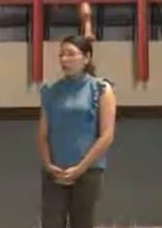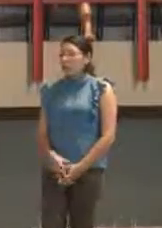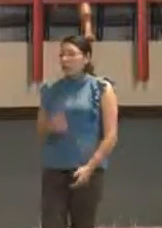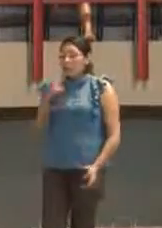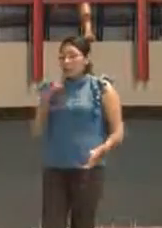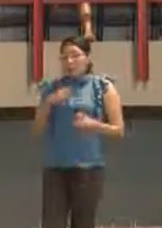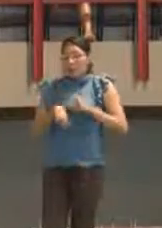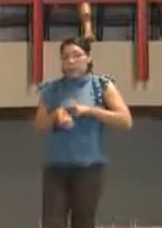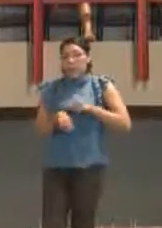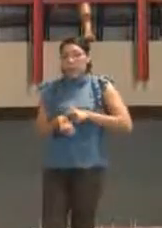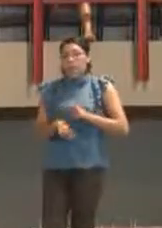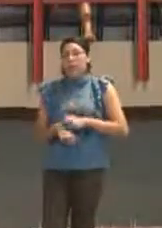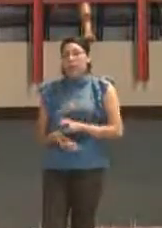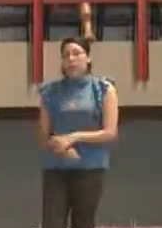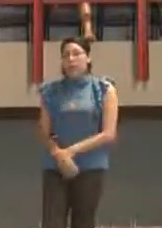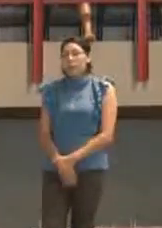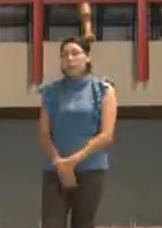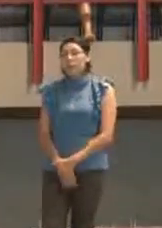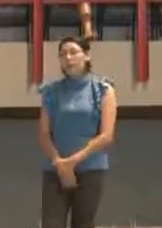aqui.